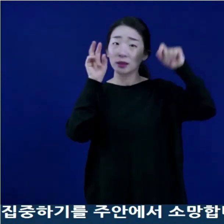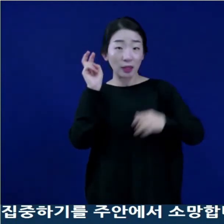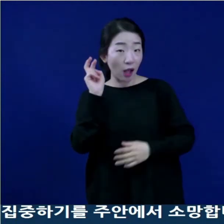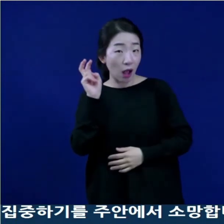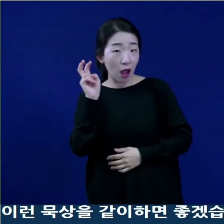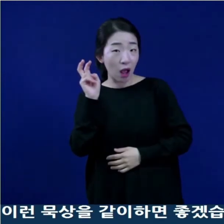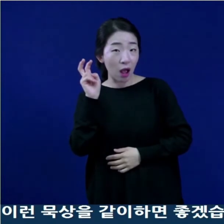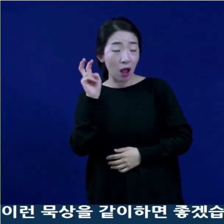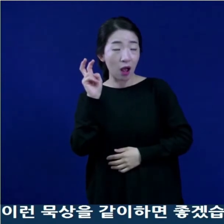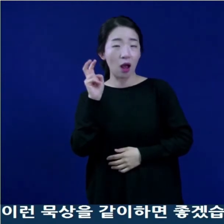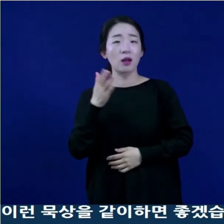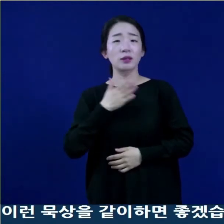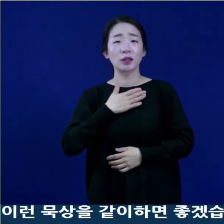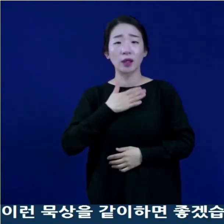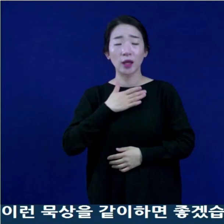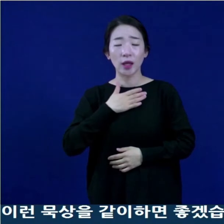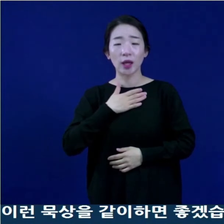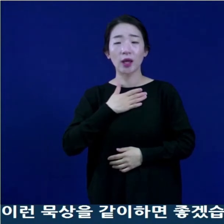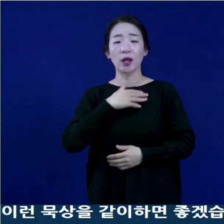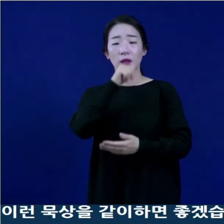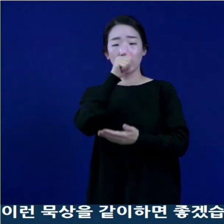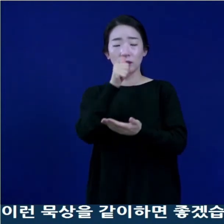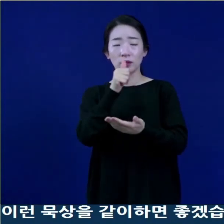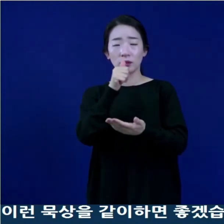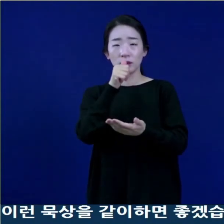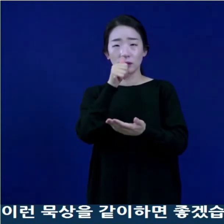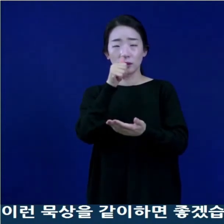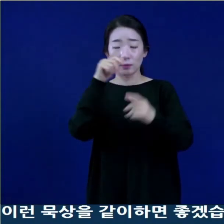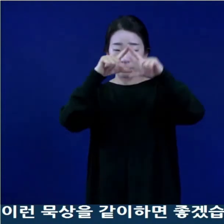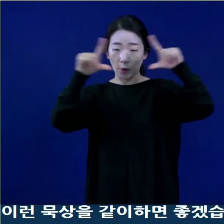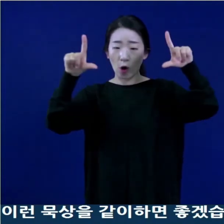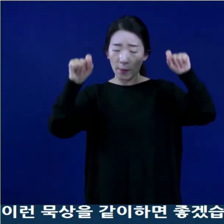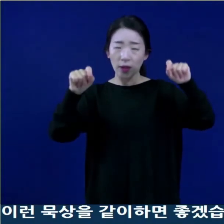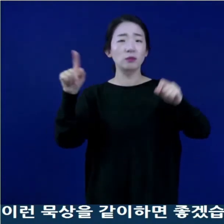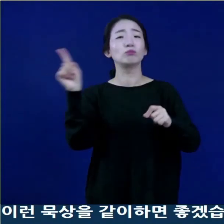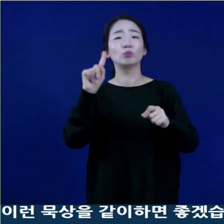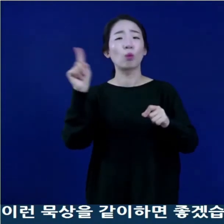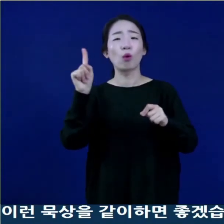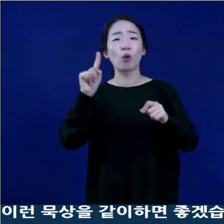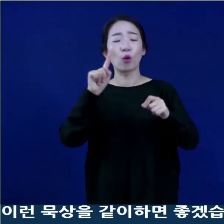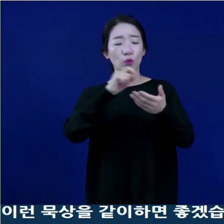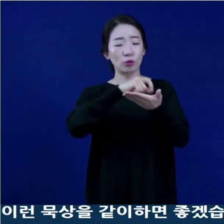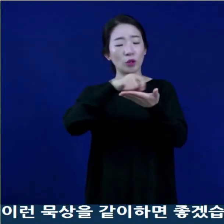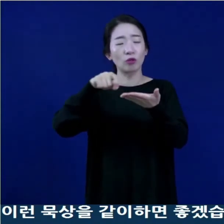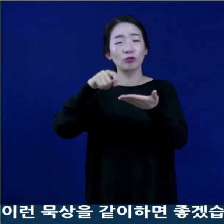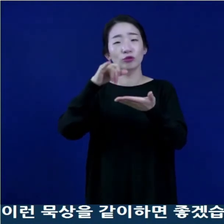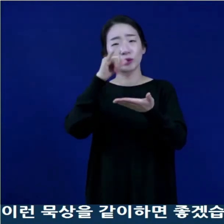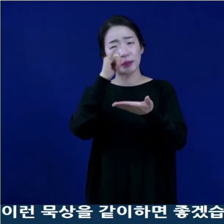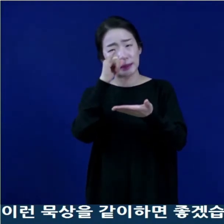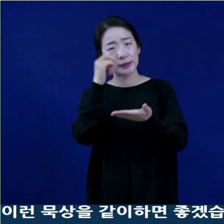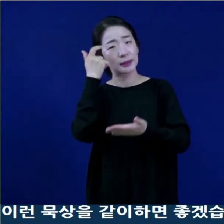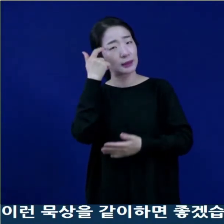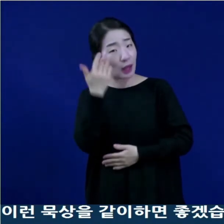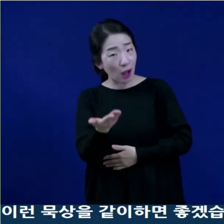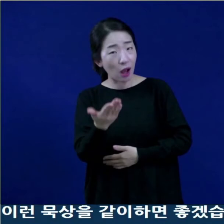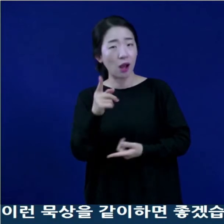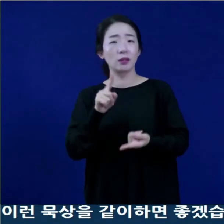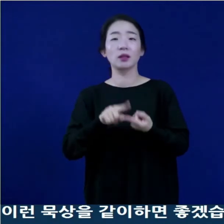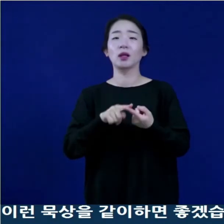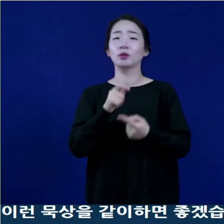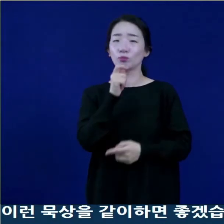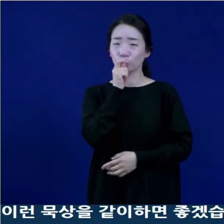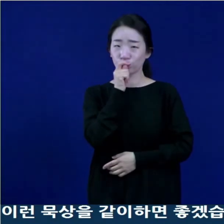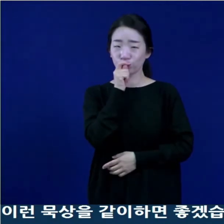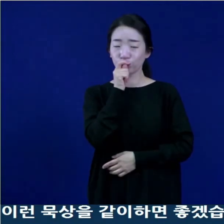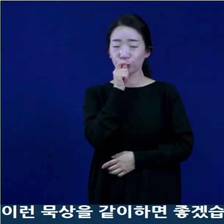내 명패에 기록될 수 있을까? 여러분, 이 부분을 한번 묵상해 보면 어떨까 하고